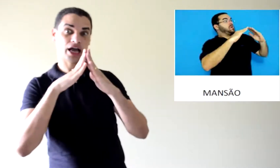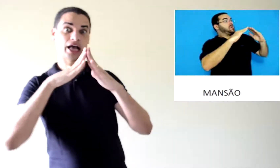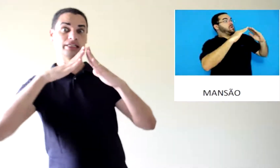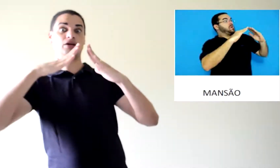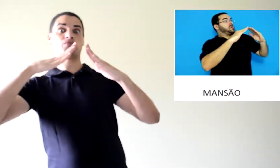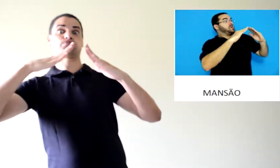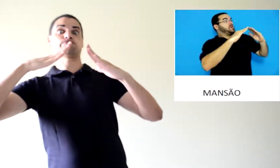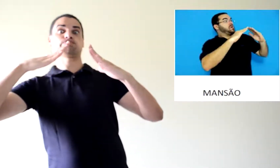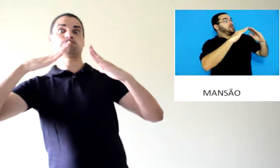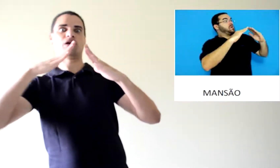Casa, assim, ó.